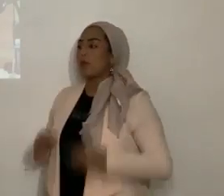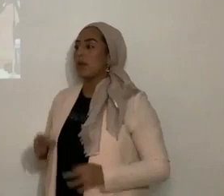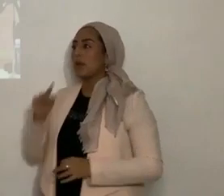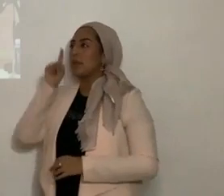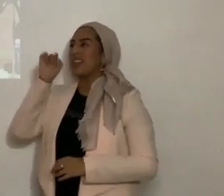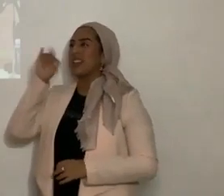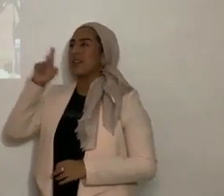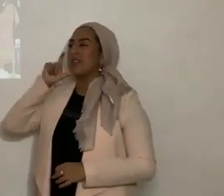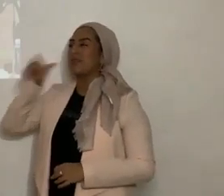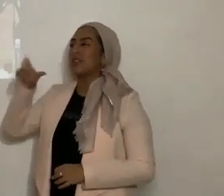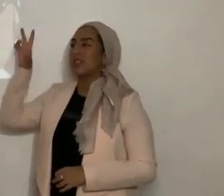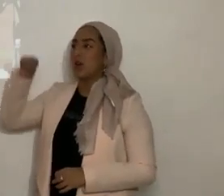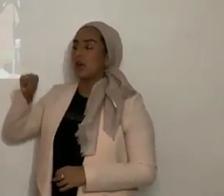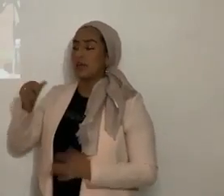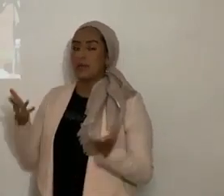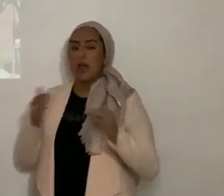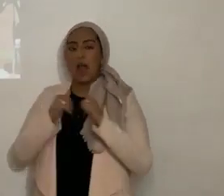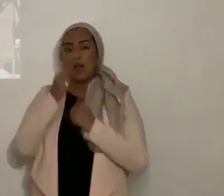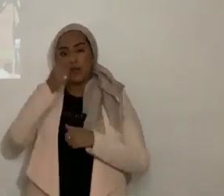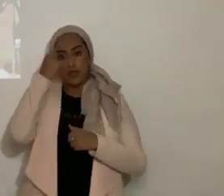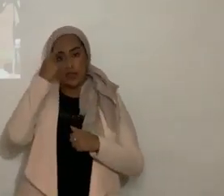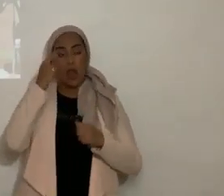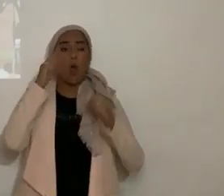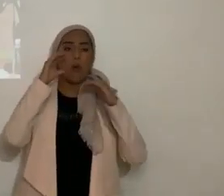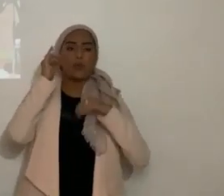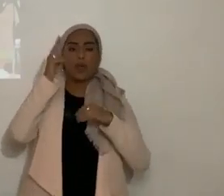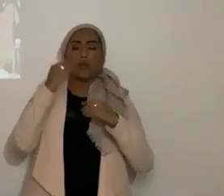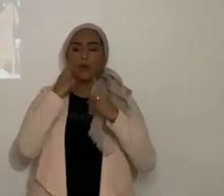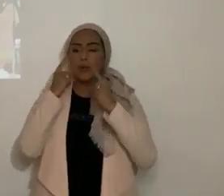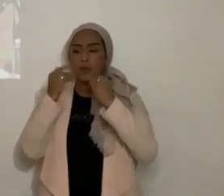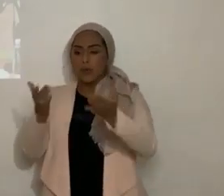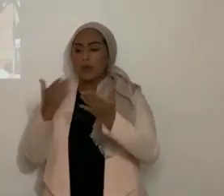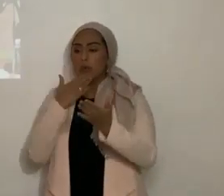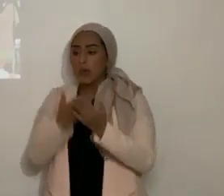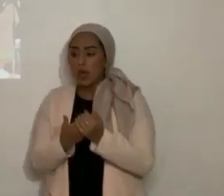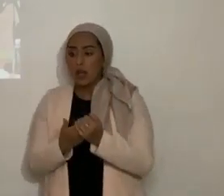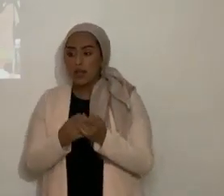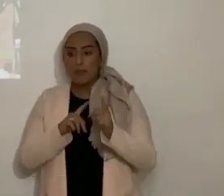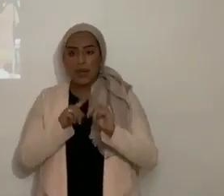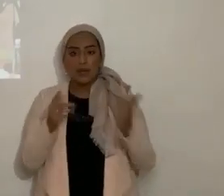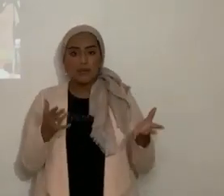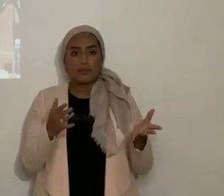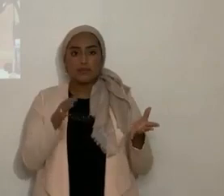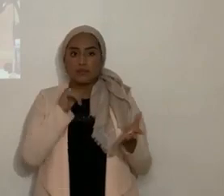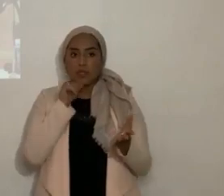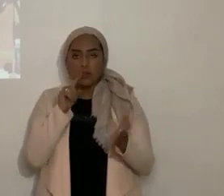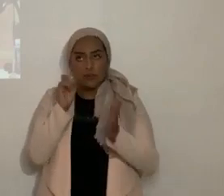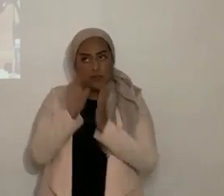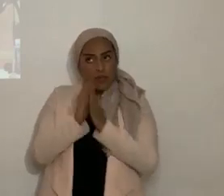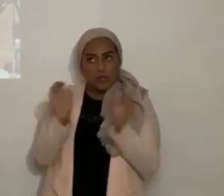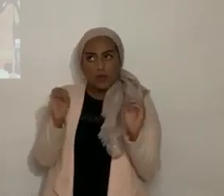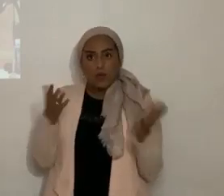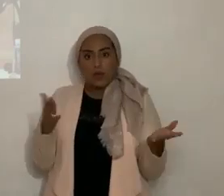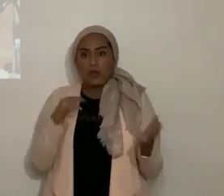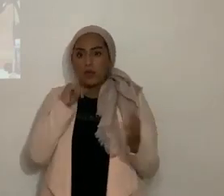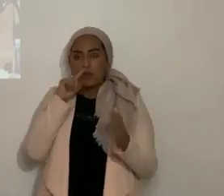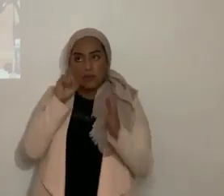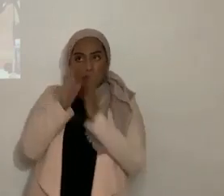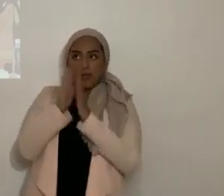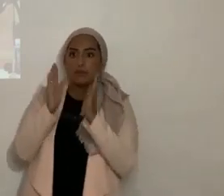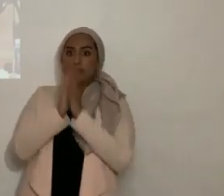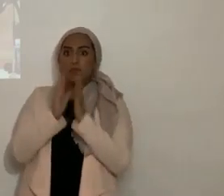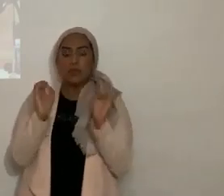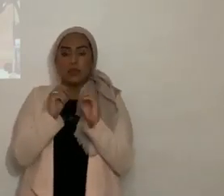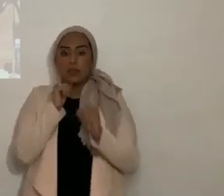¿Cómo decir que todo saldrá bien? Primeramente el Eterno, hasta eso dicen, si ni siquiera lo consultaste. No consultaste al Eterno, no